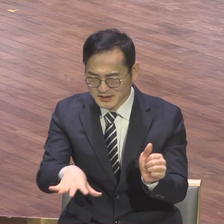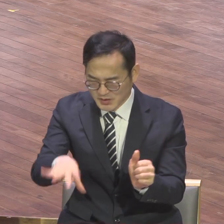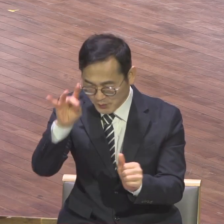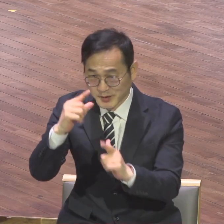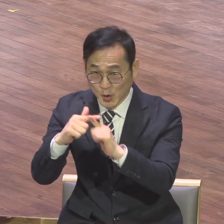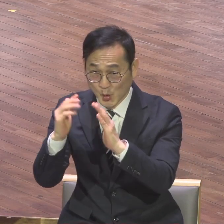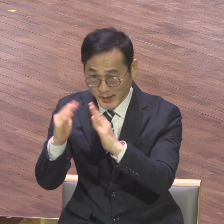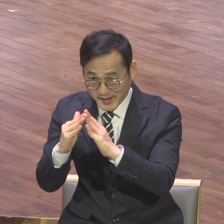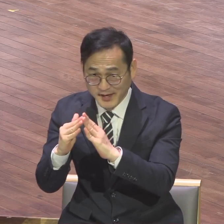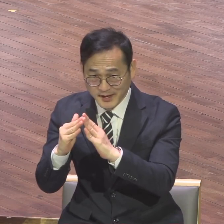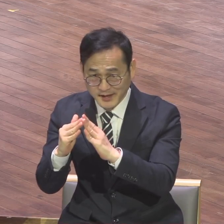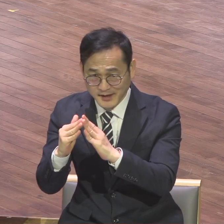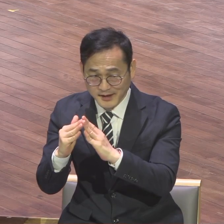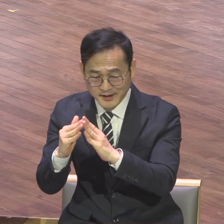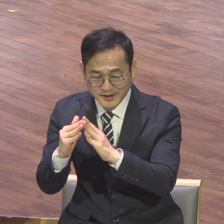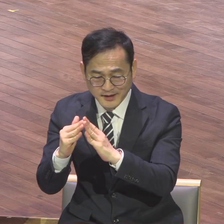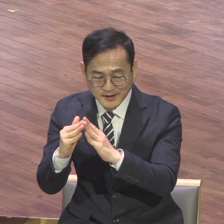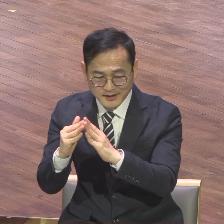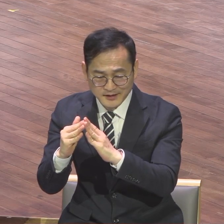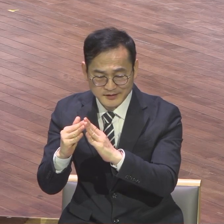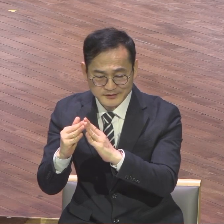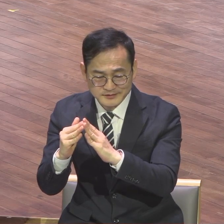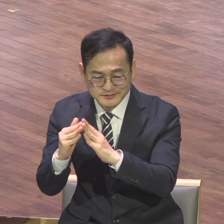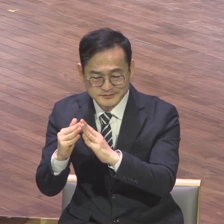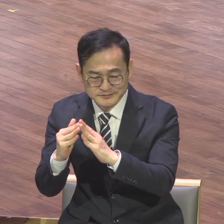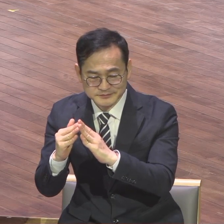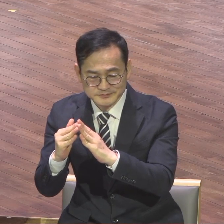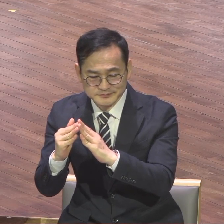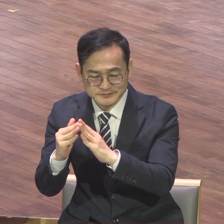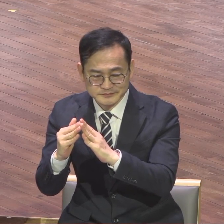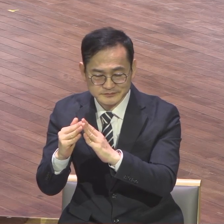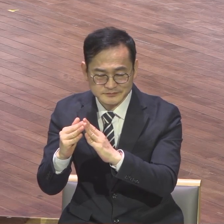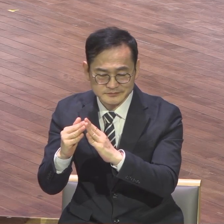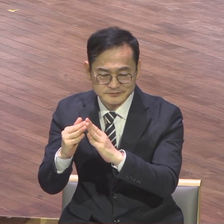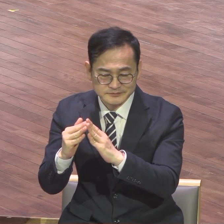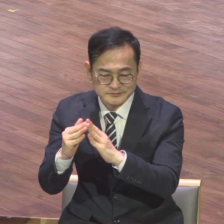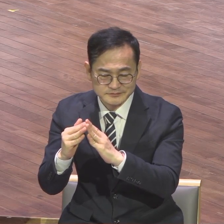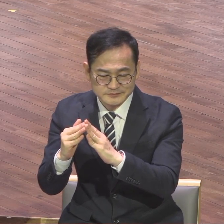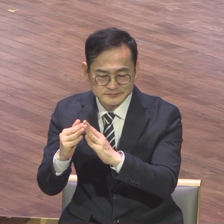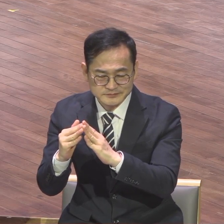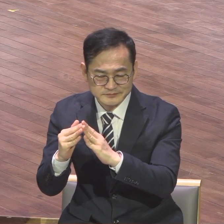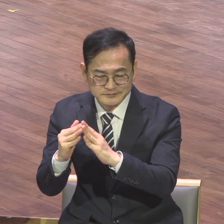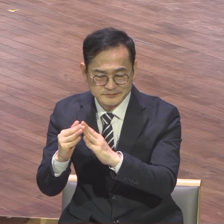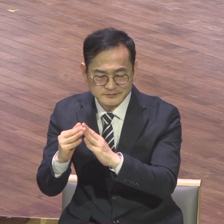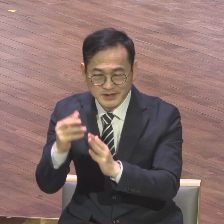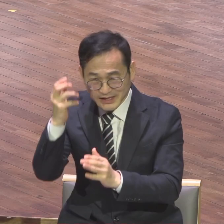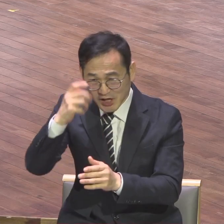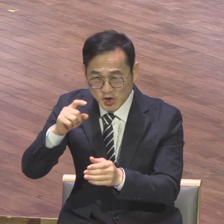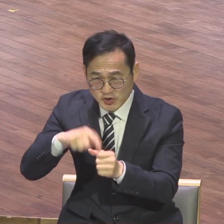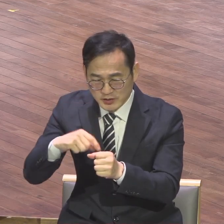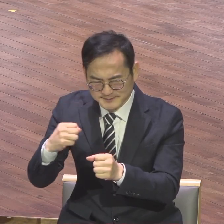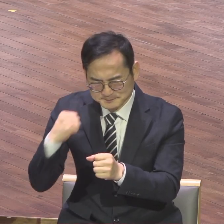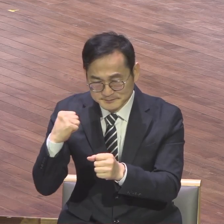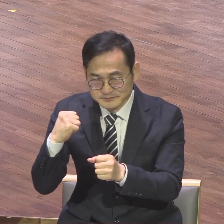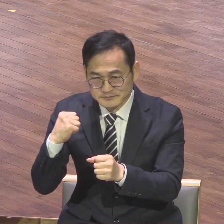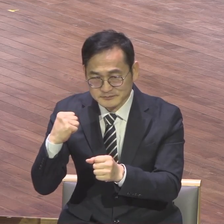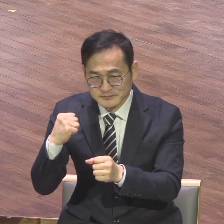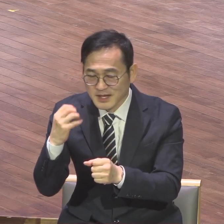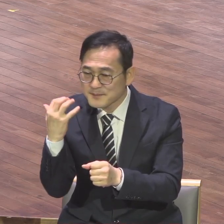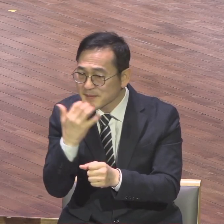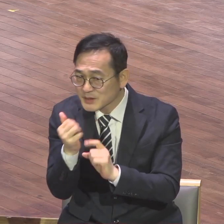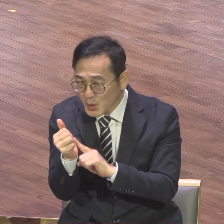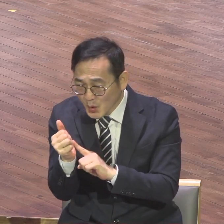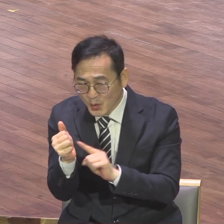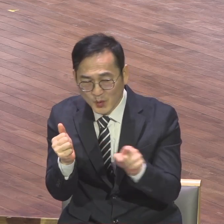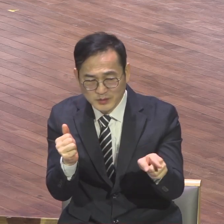초대교회의 두 영적 거목, 이 베드로와 바울과 함께